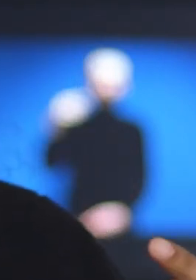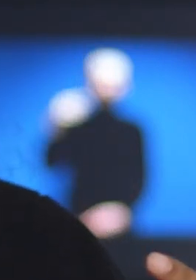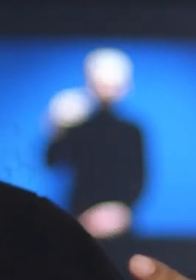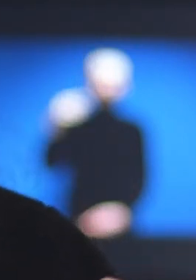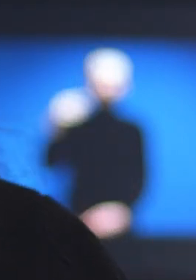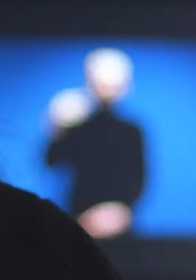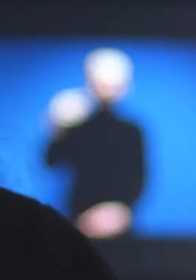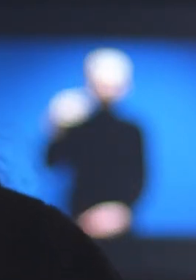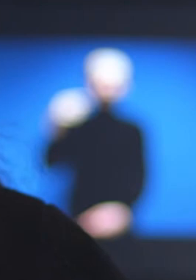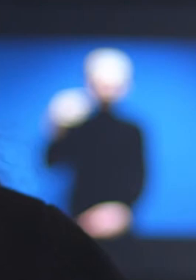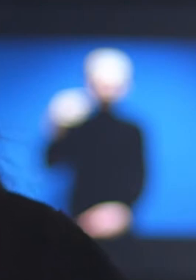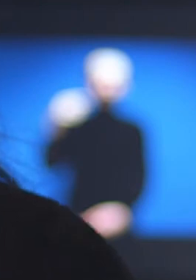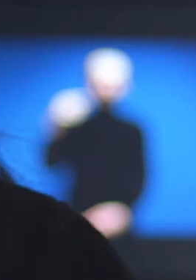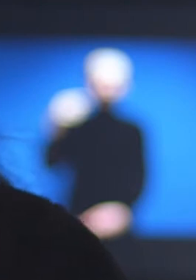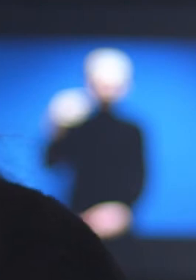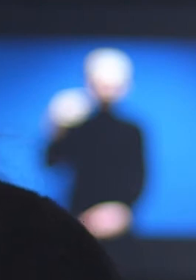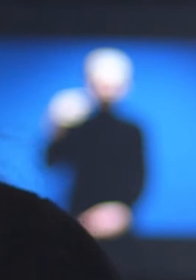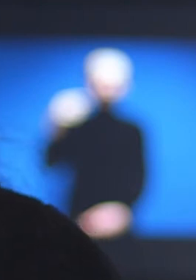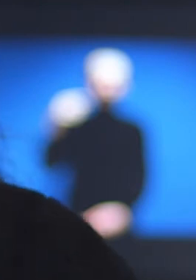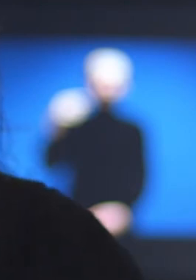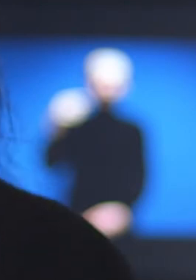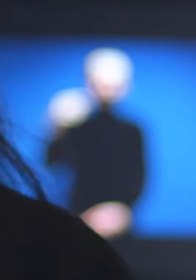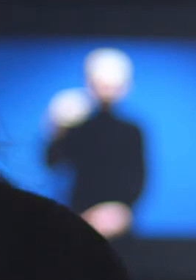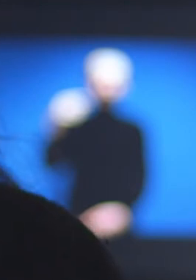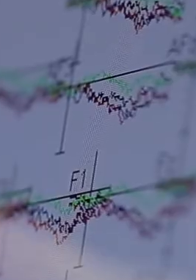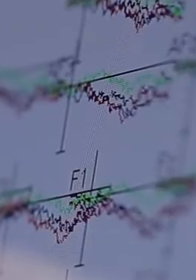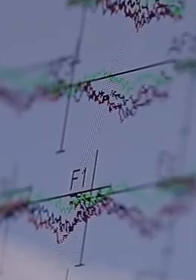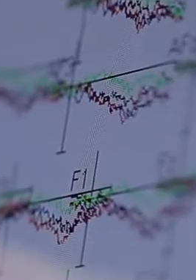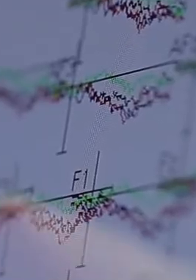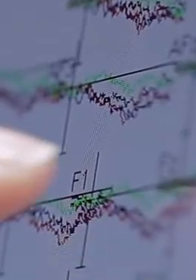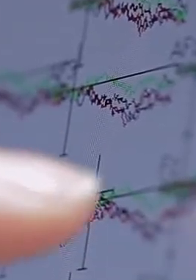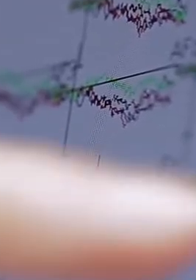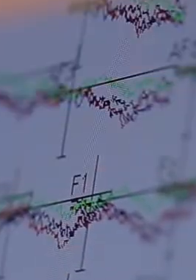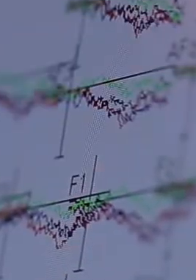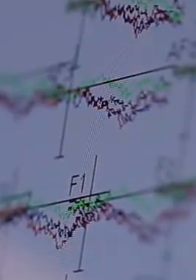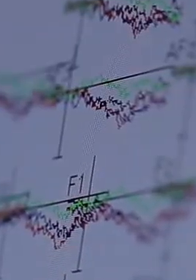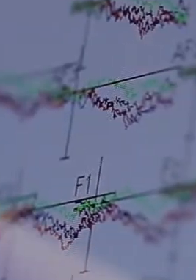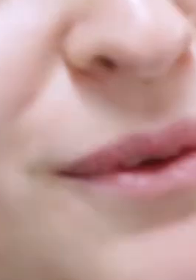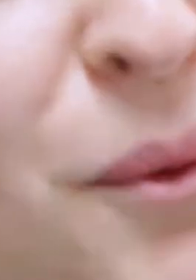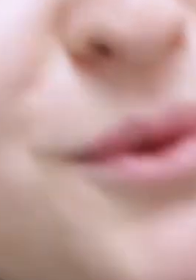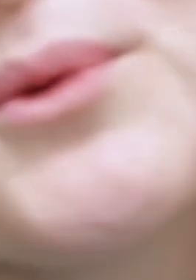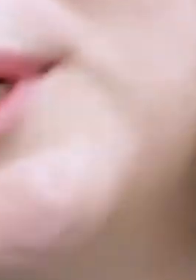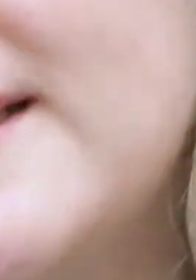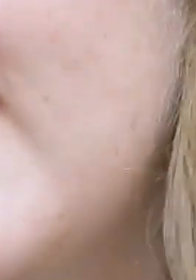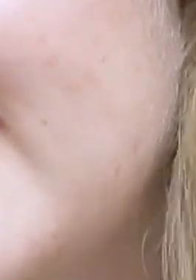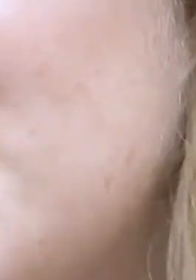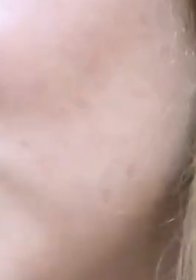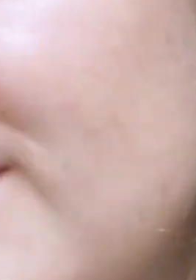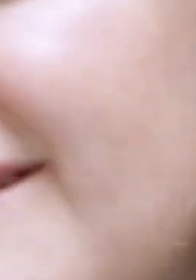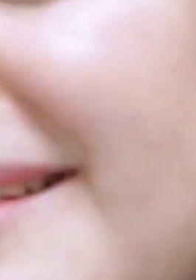in Sign Language Und unser Projekt macht es, wir nehmen diese Fragen, diese Modelle, die wir haben, und sehen, ob es sich zum an